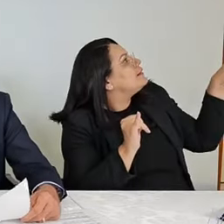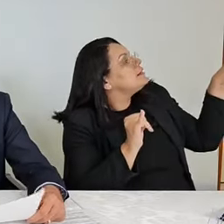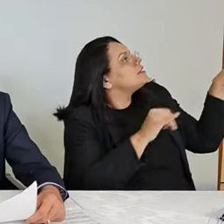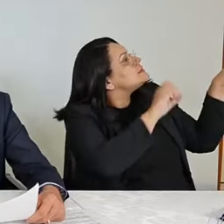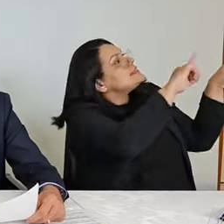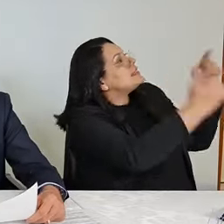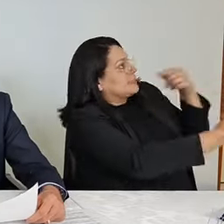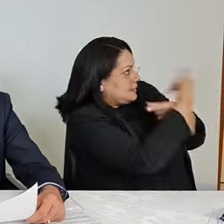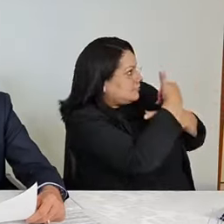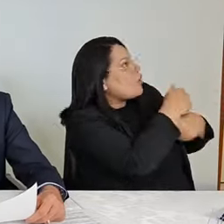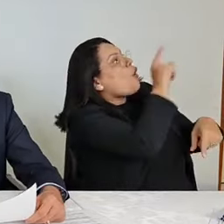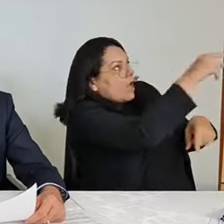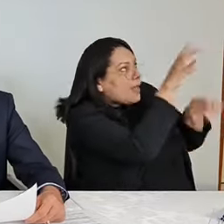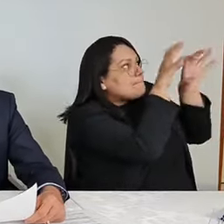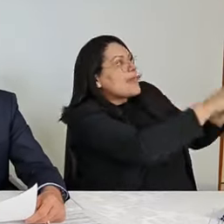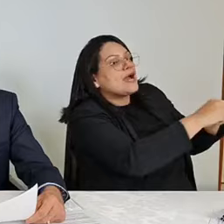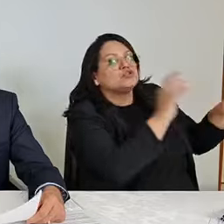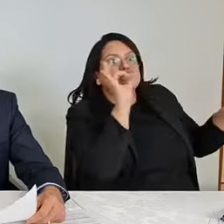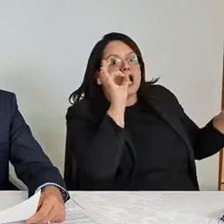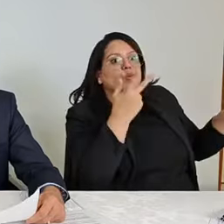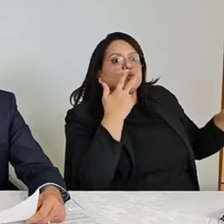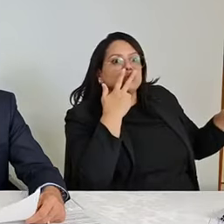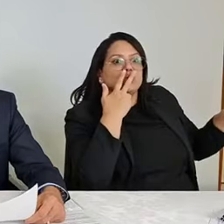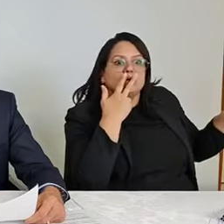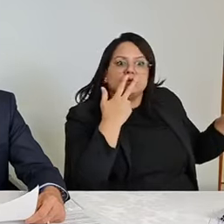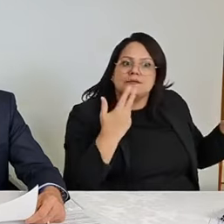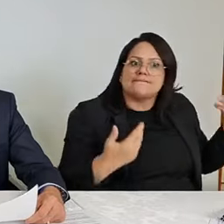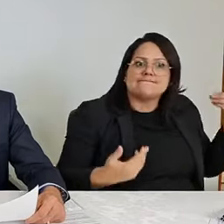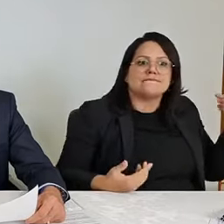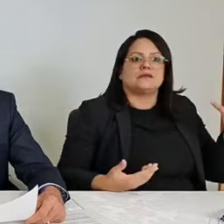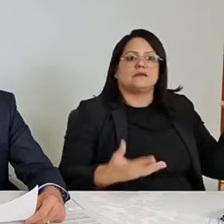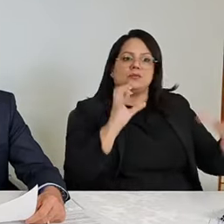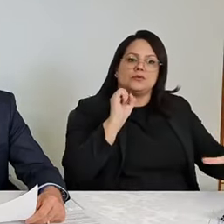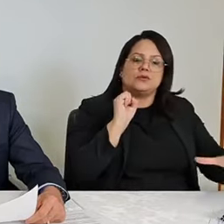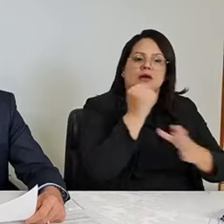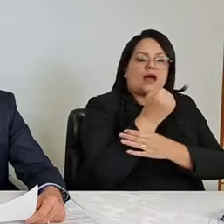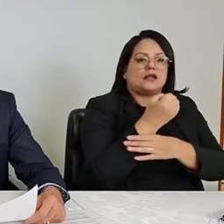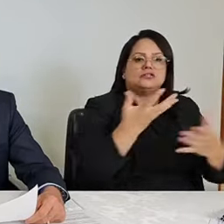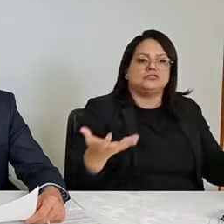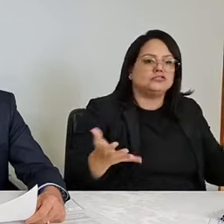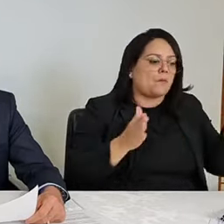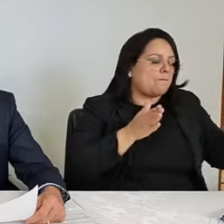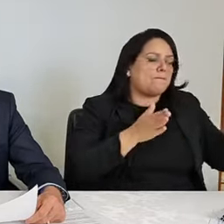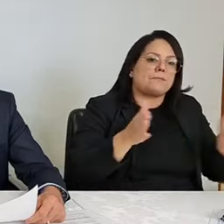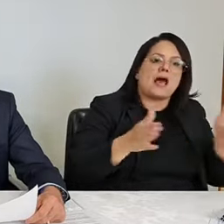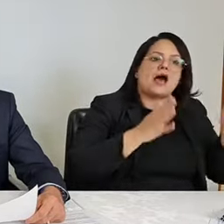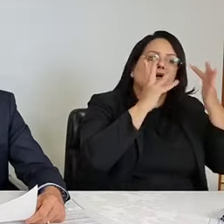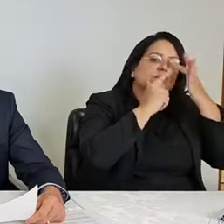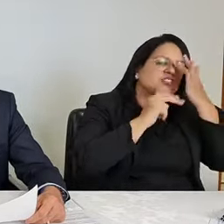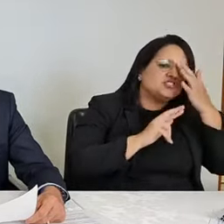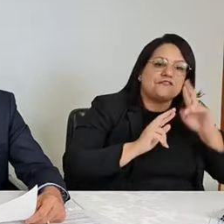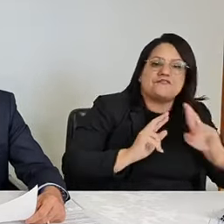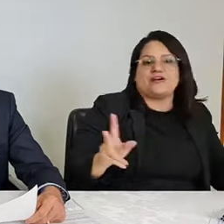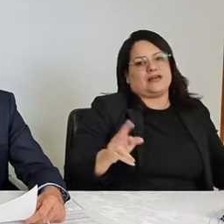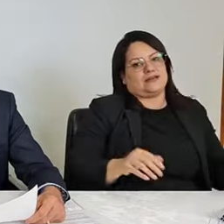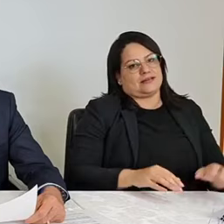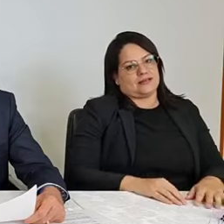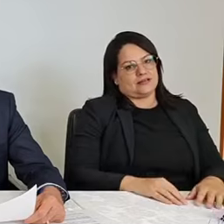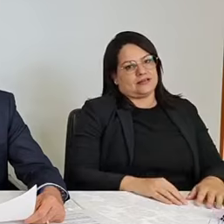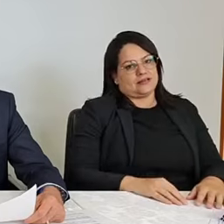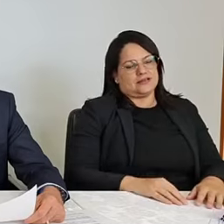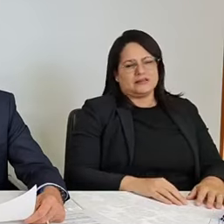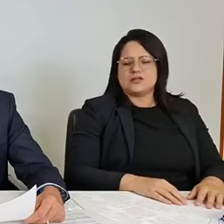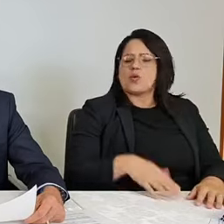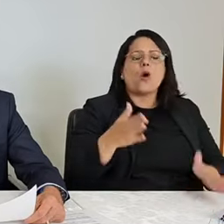está dizendo que a garantia era essa. E além da garantia, o prazo também foi diferente do normal, a taxa foi diferente do normal. Então foi tudo o